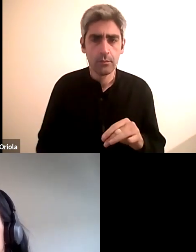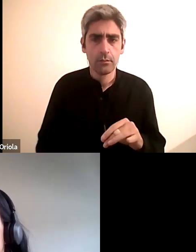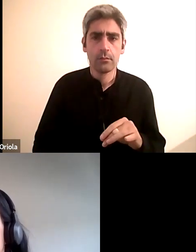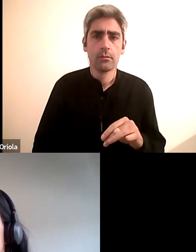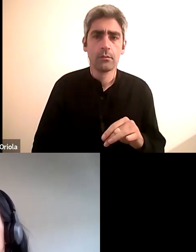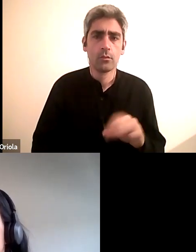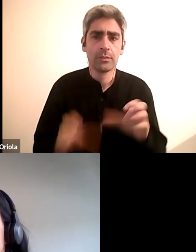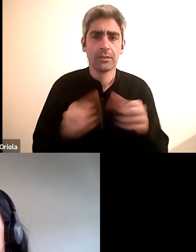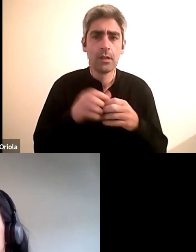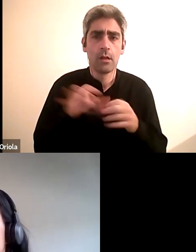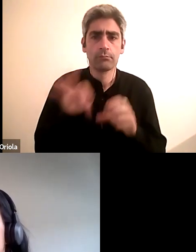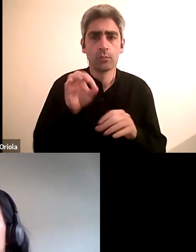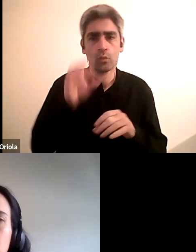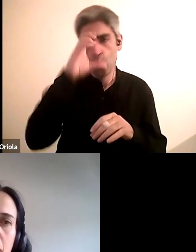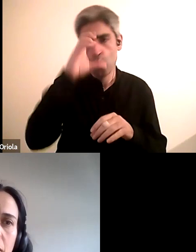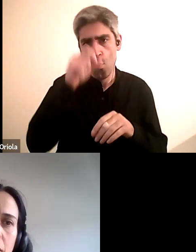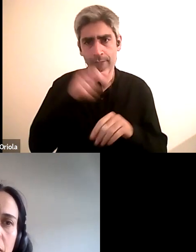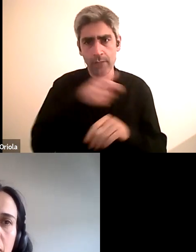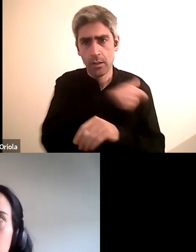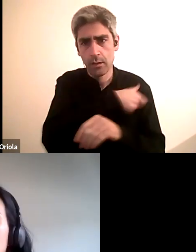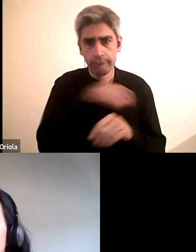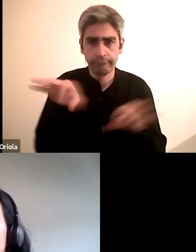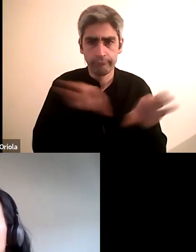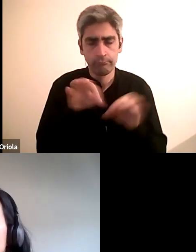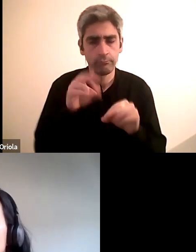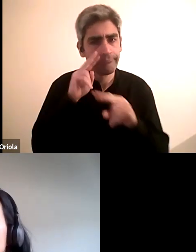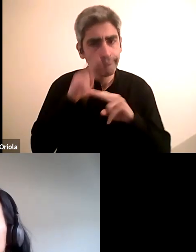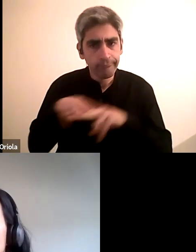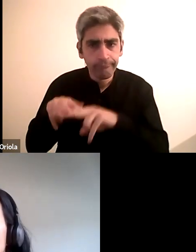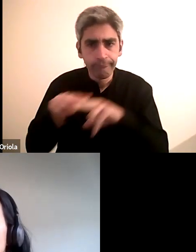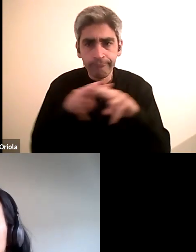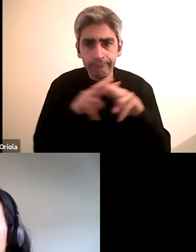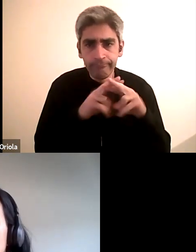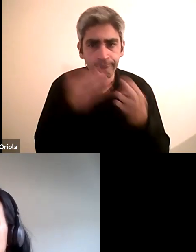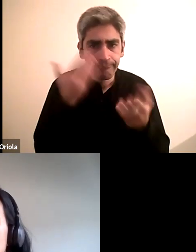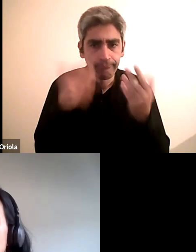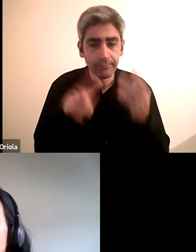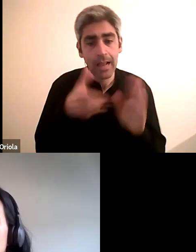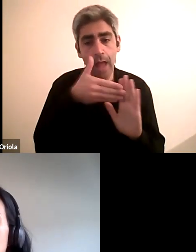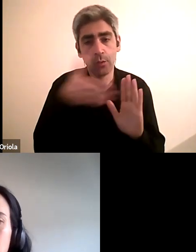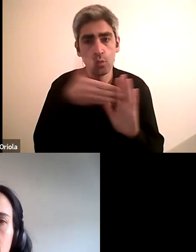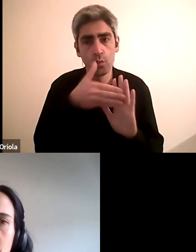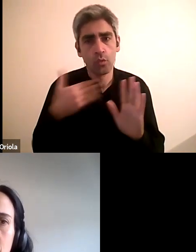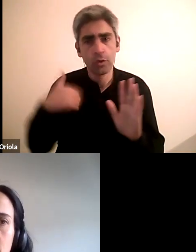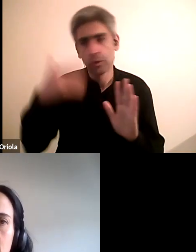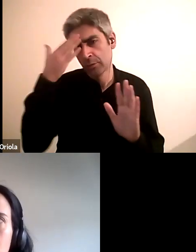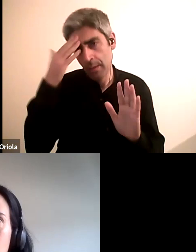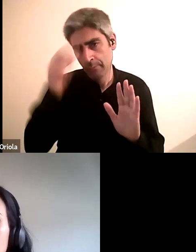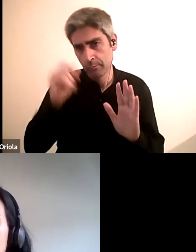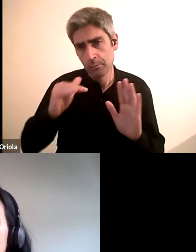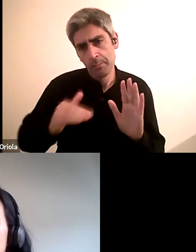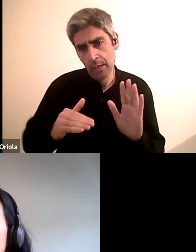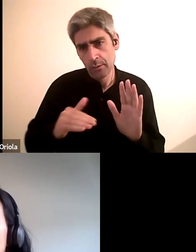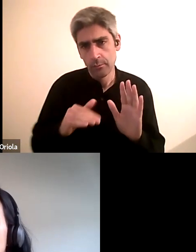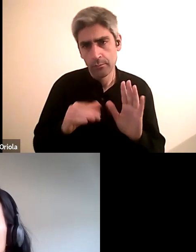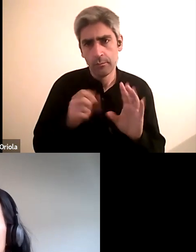Uma comissão nomeada pelo Governo para fazer o levantamento, e nós nessa altura estimamos por baixo,